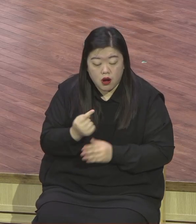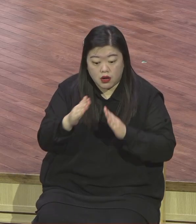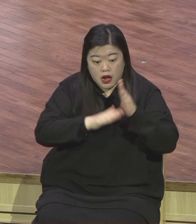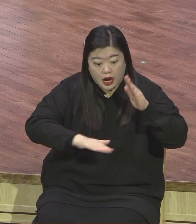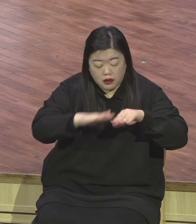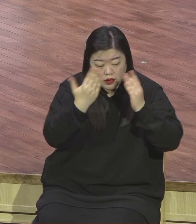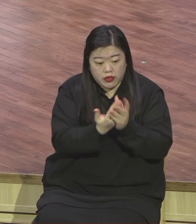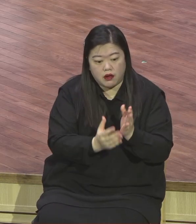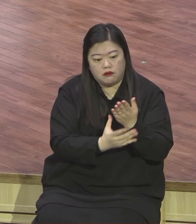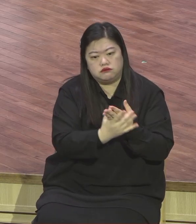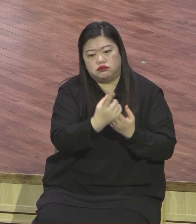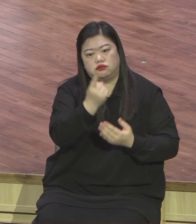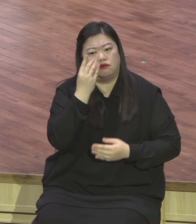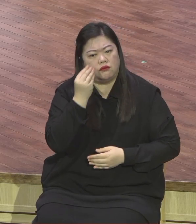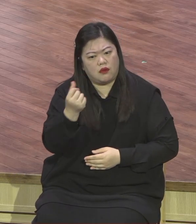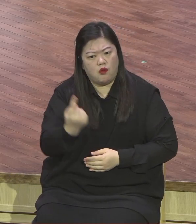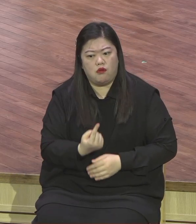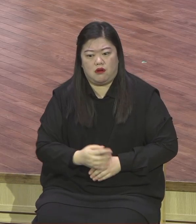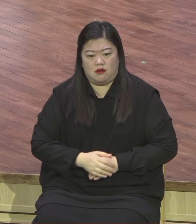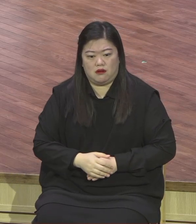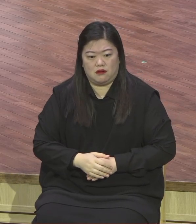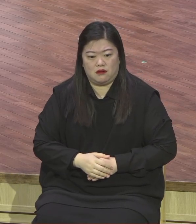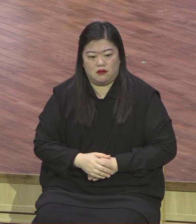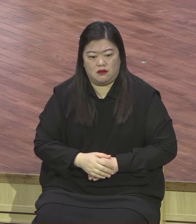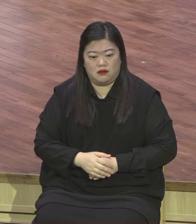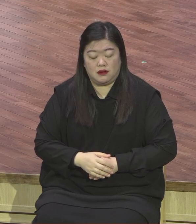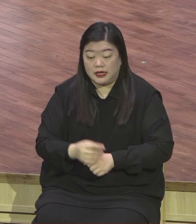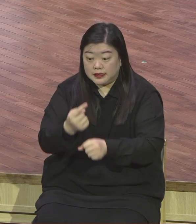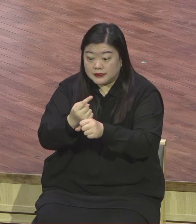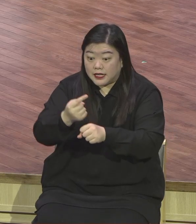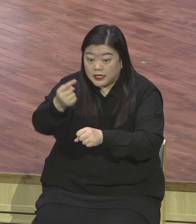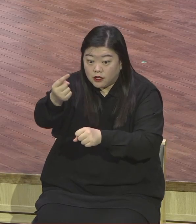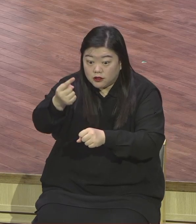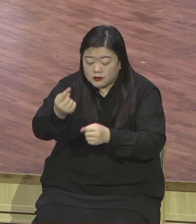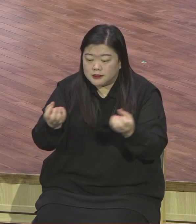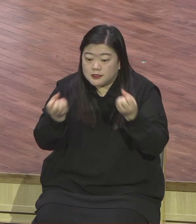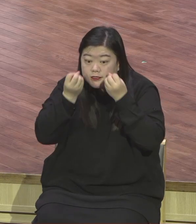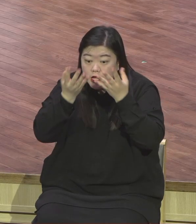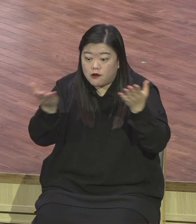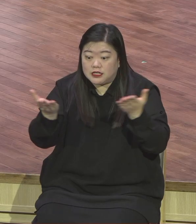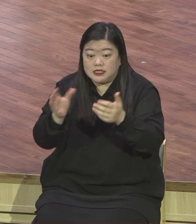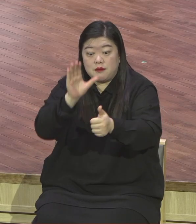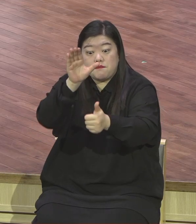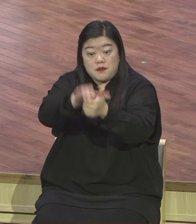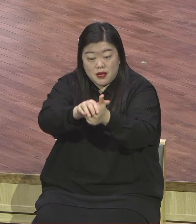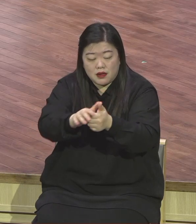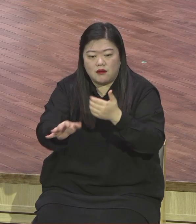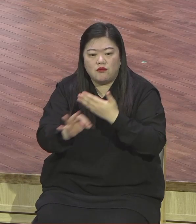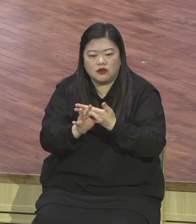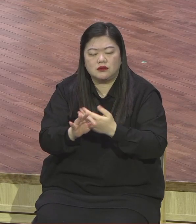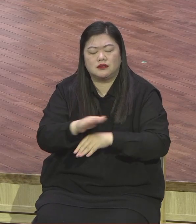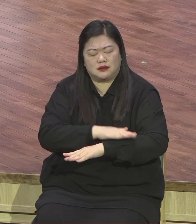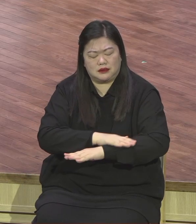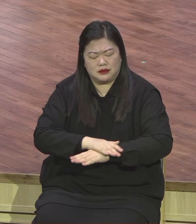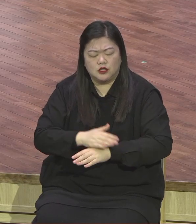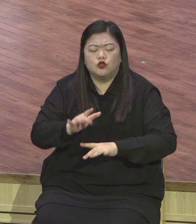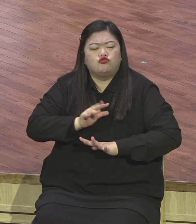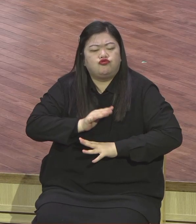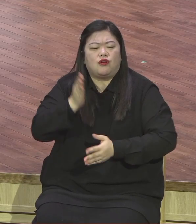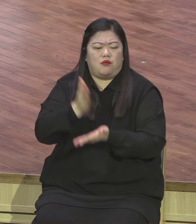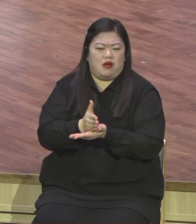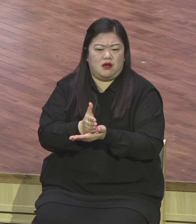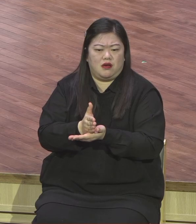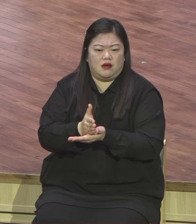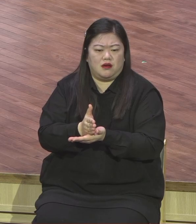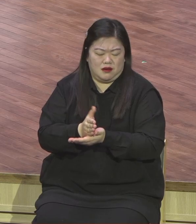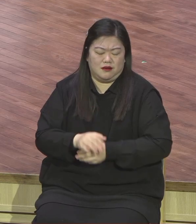체험해 보시기 바랍니다 새롭게 주어진 직분에 요소가 더 떨었습니다 두려워했습니다 두려워하지 말라